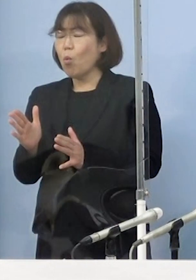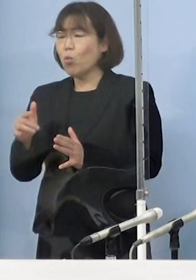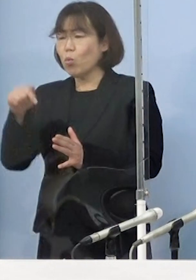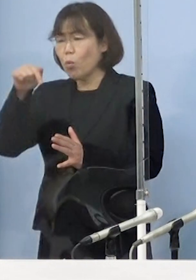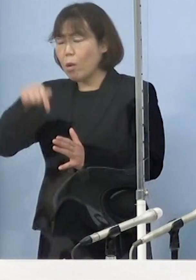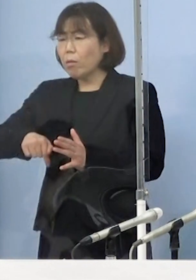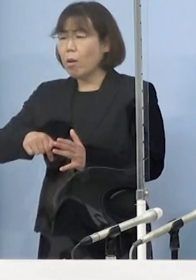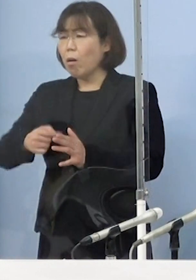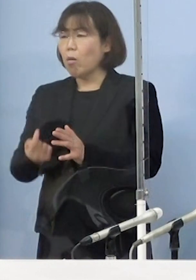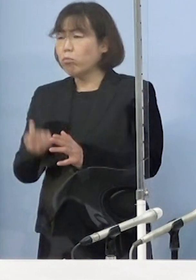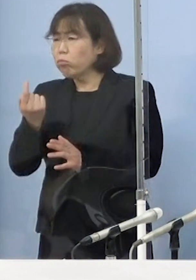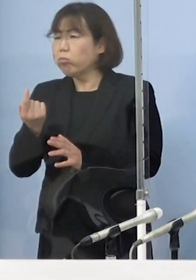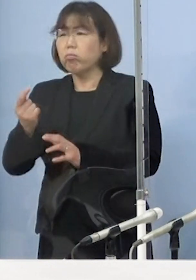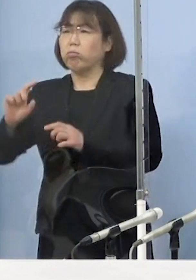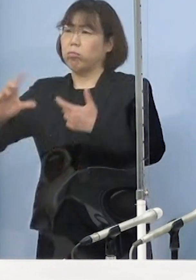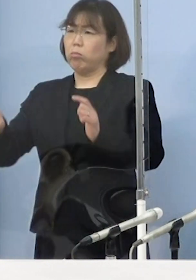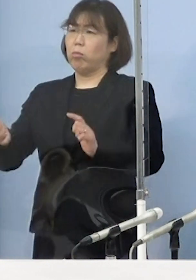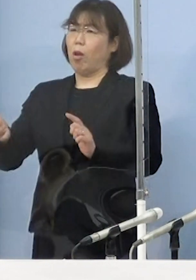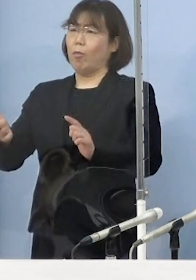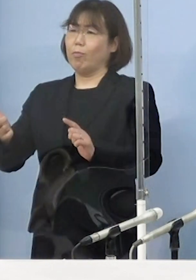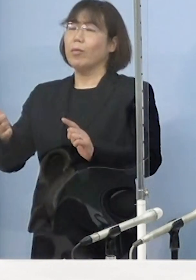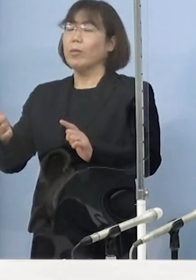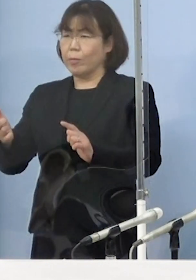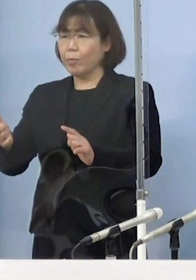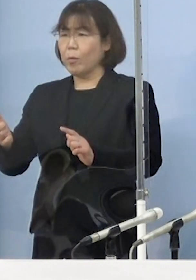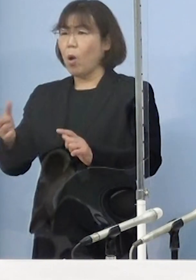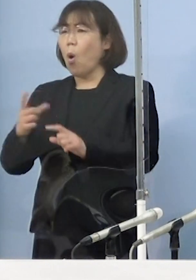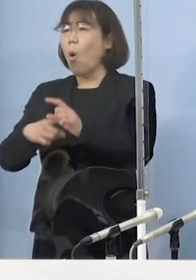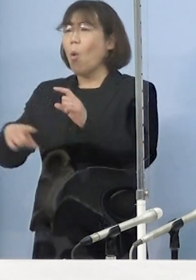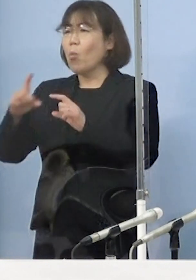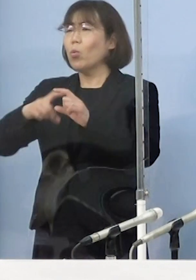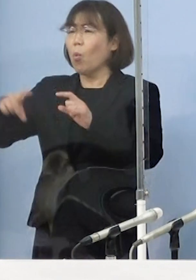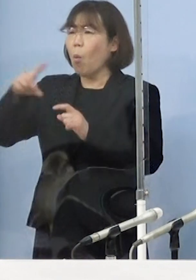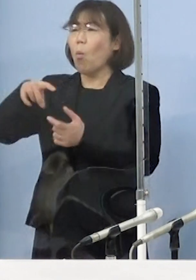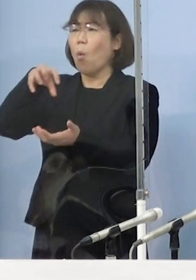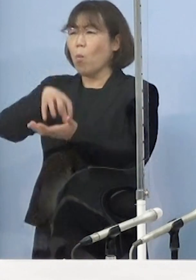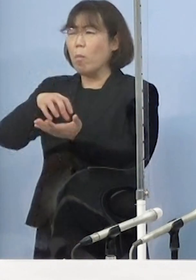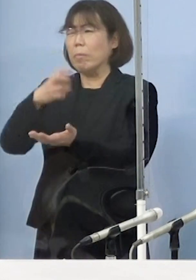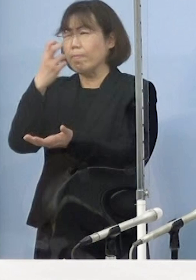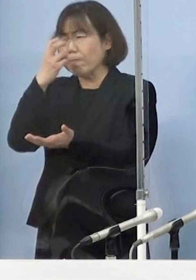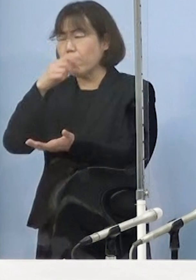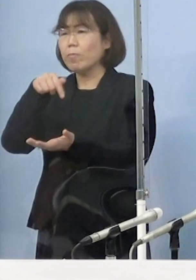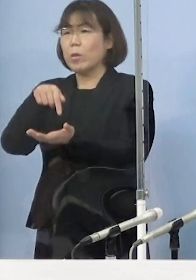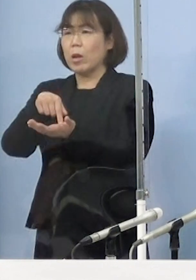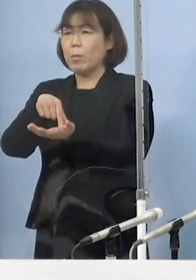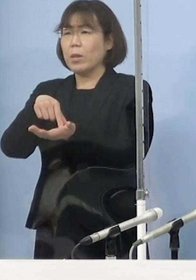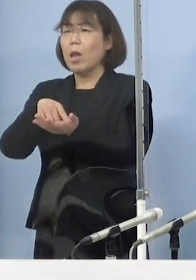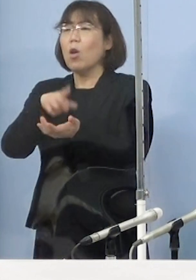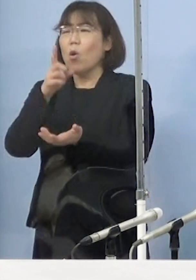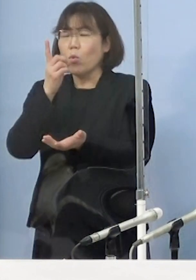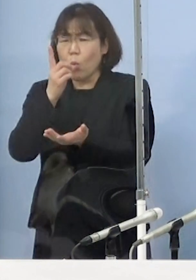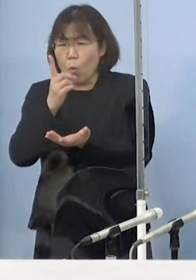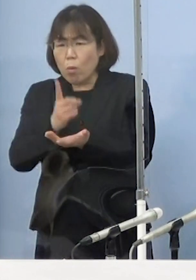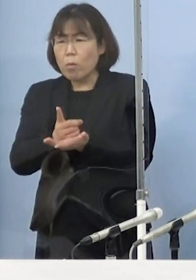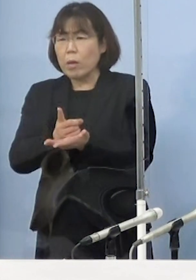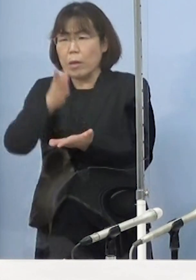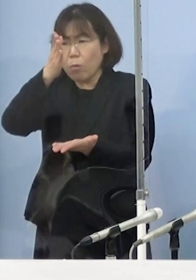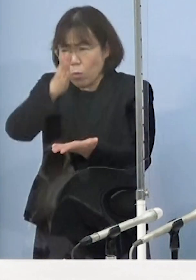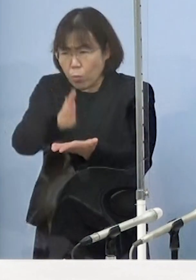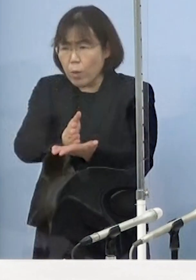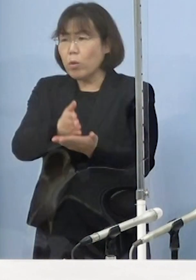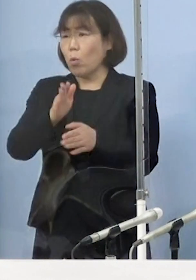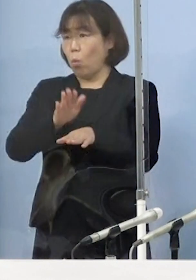かと。だからもっともっとエビデンス調べて、そしてそこだけを止めたらいいじゃない